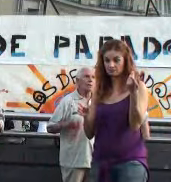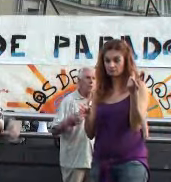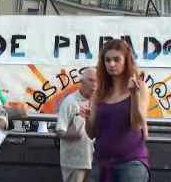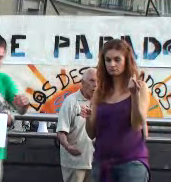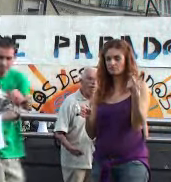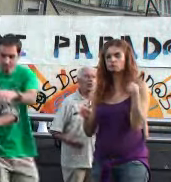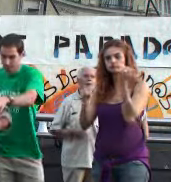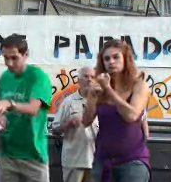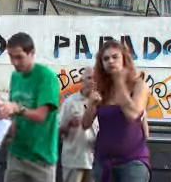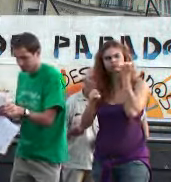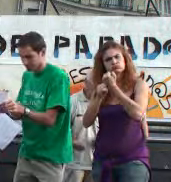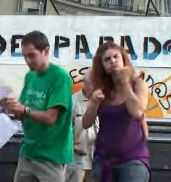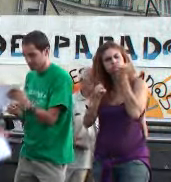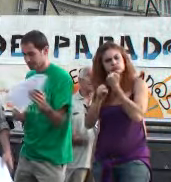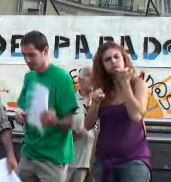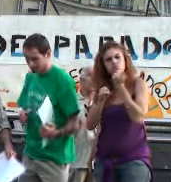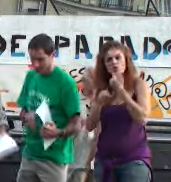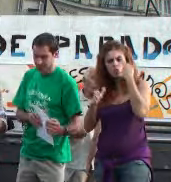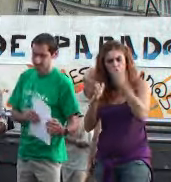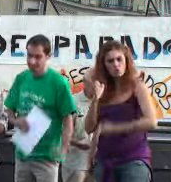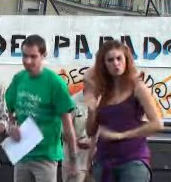bastante laboriosa.